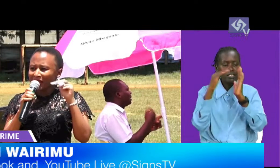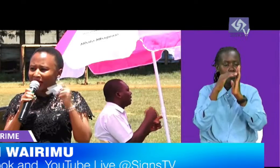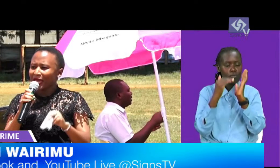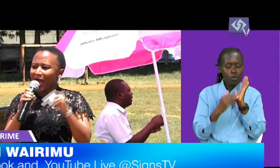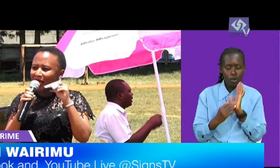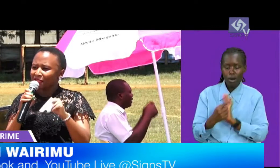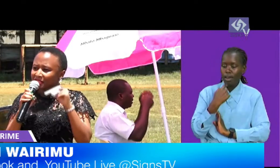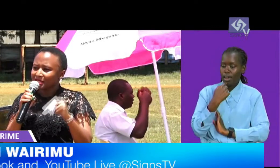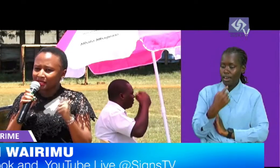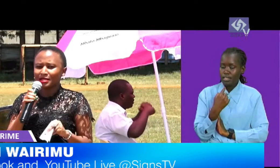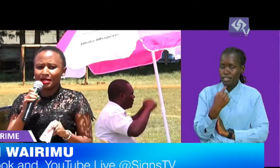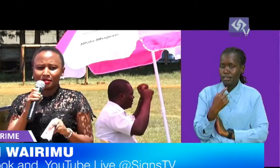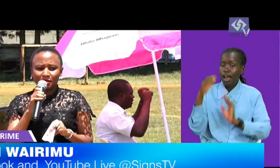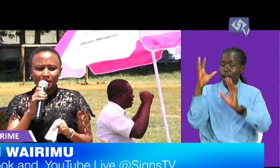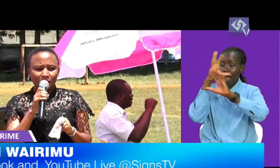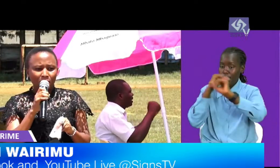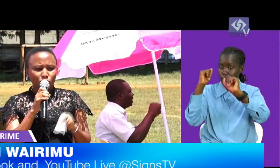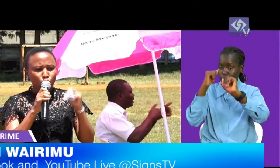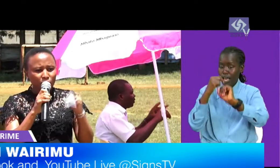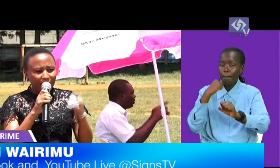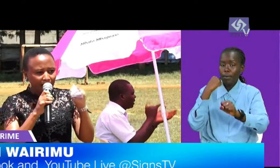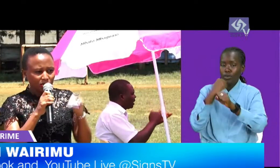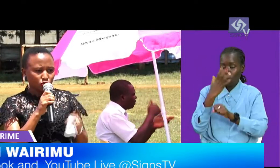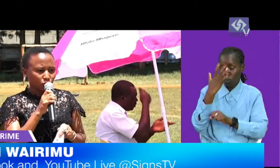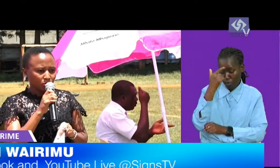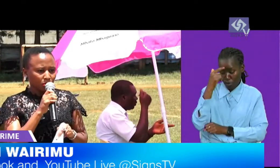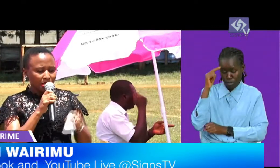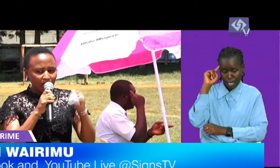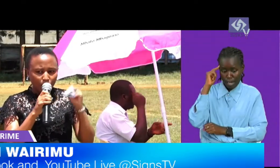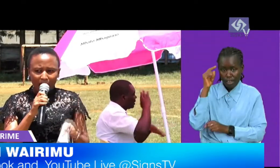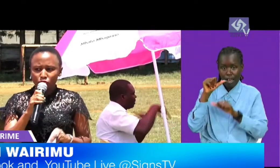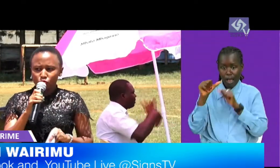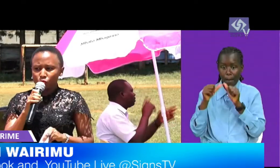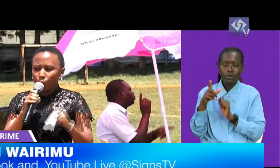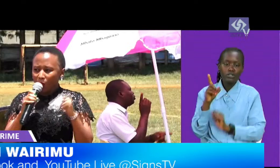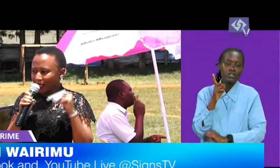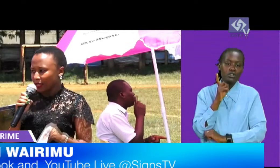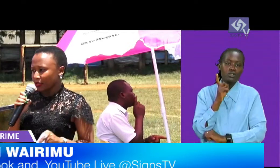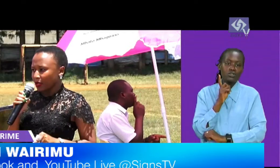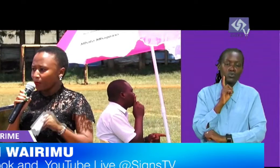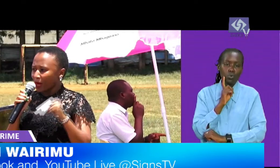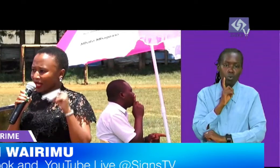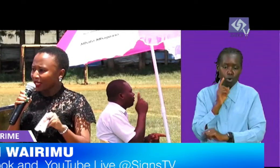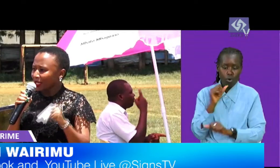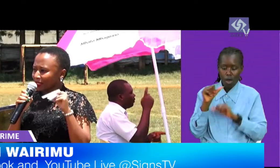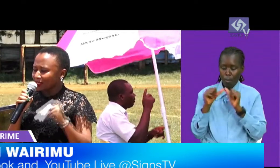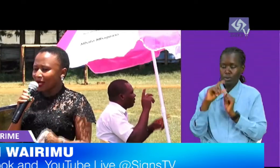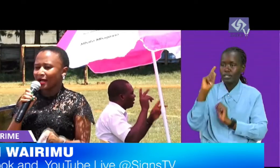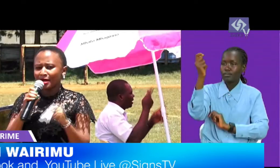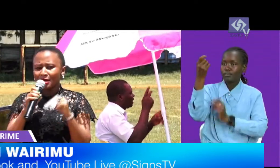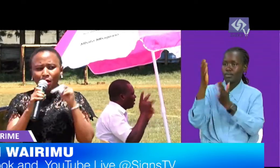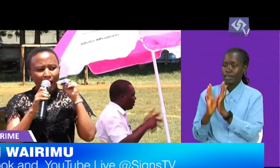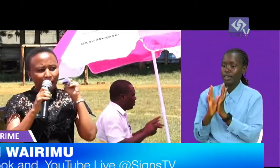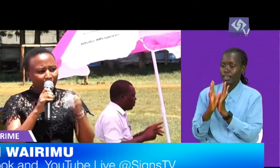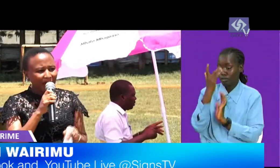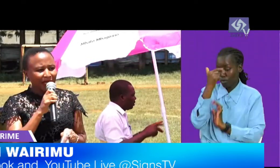manake anafikiria juu ya kesho ya watu wa Kenya. Manake anataka